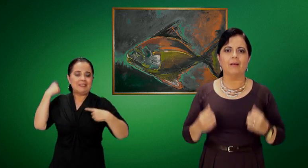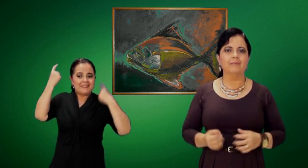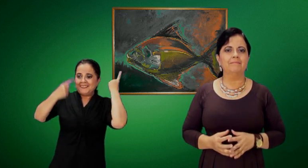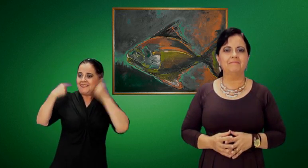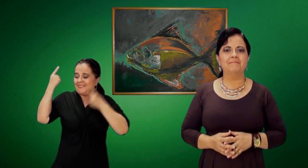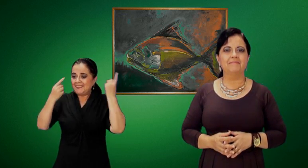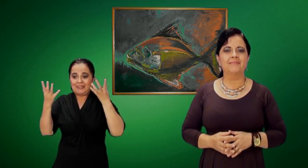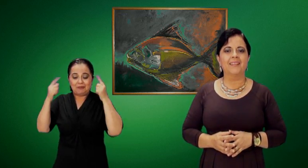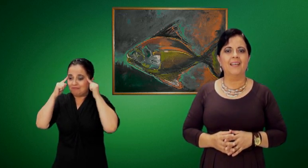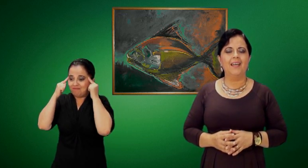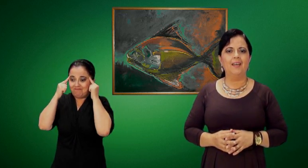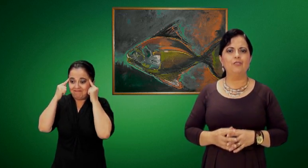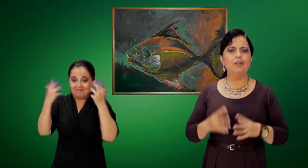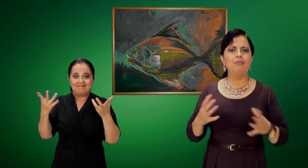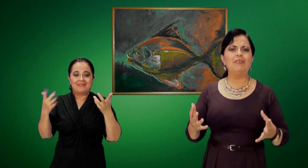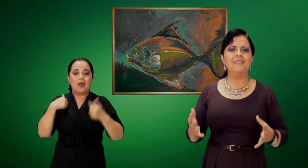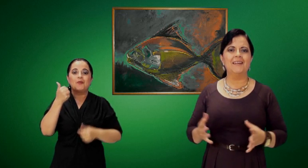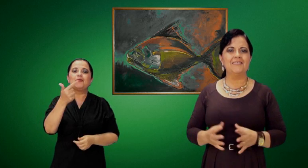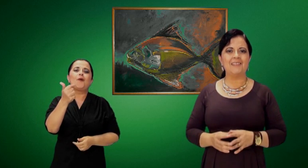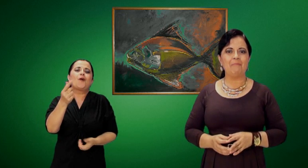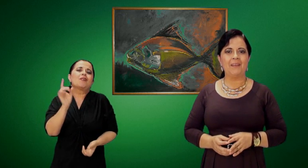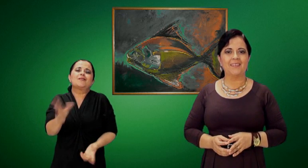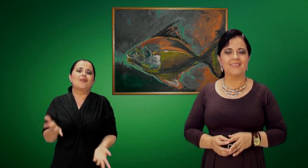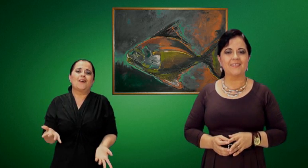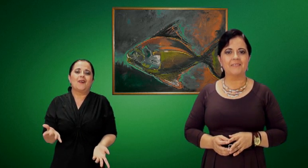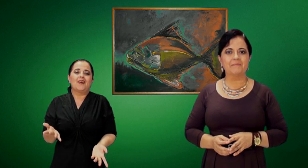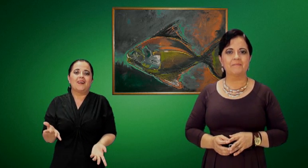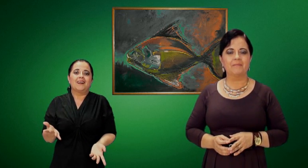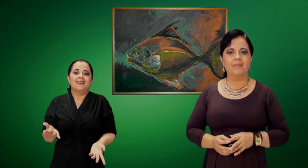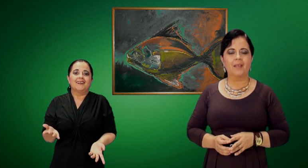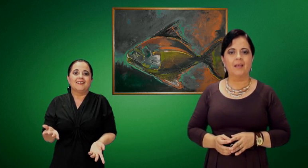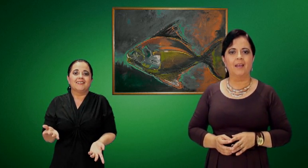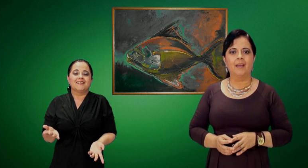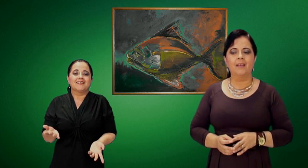fiquei louca. Eu tinha 12 anos apenas.